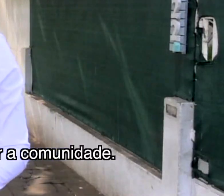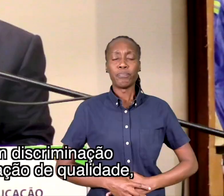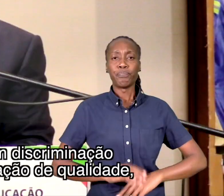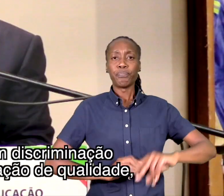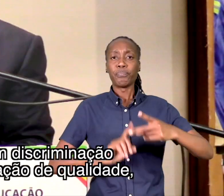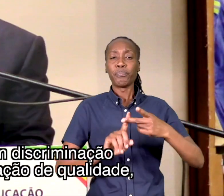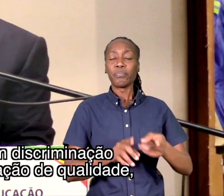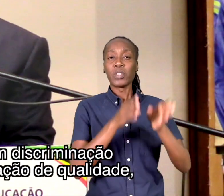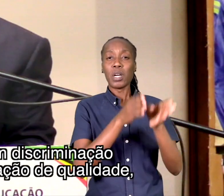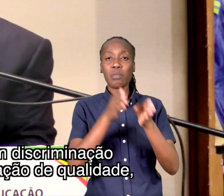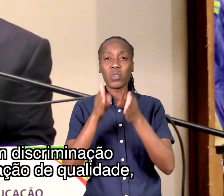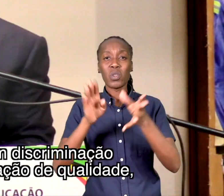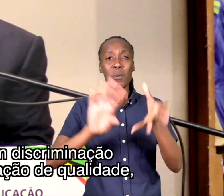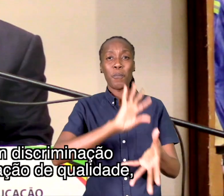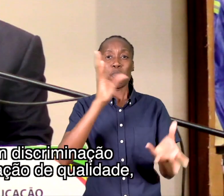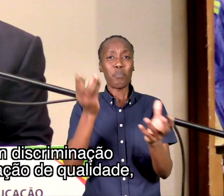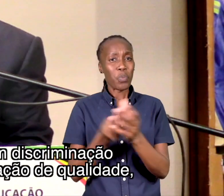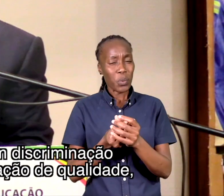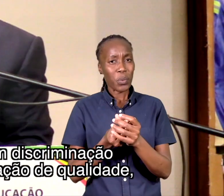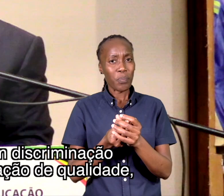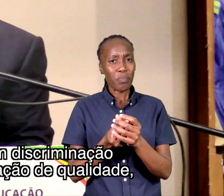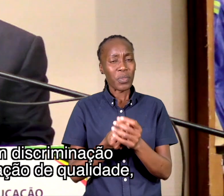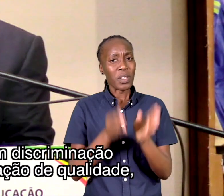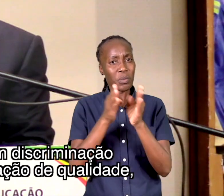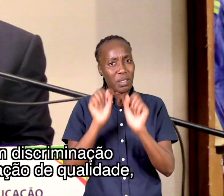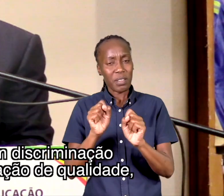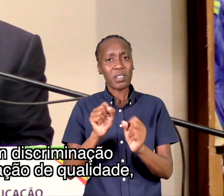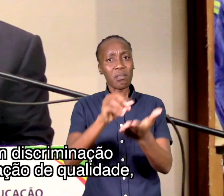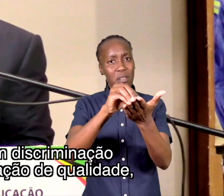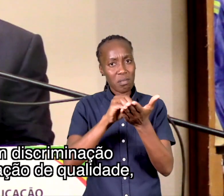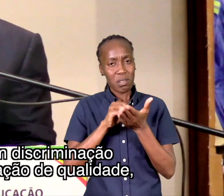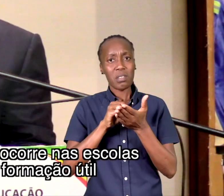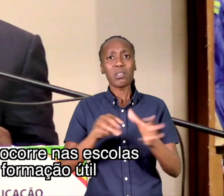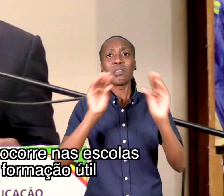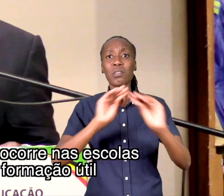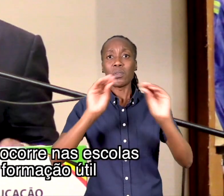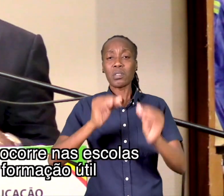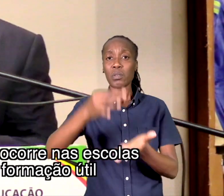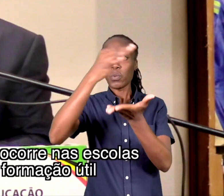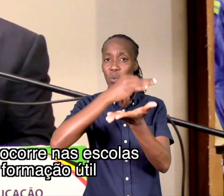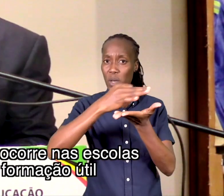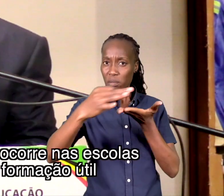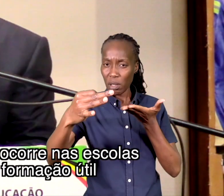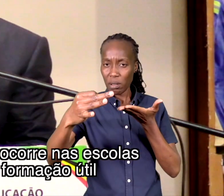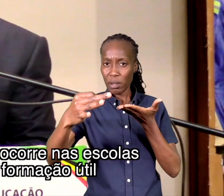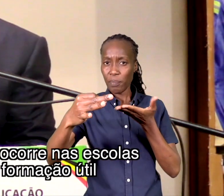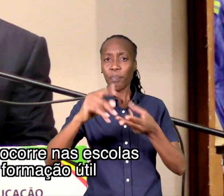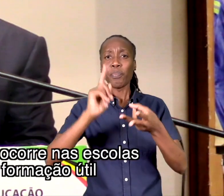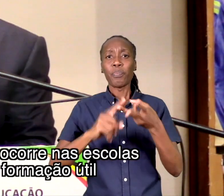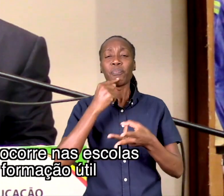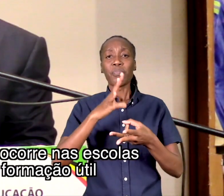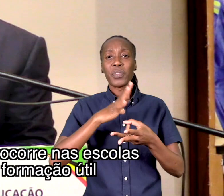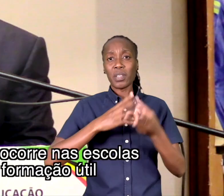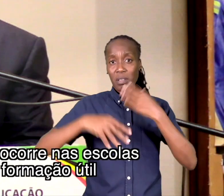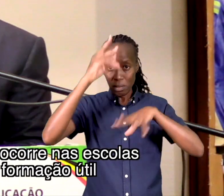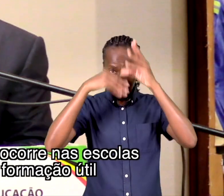comunidade. Todos os moçambicanos, sem discriminação, têm acesso à educação de qualidade, Segundo, a aprendizagem que